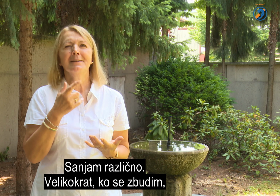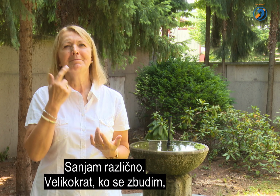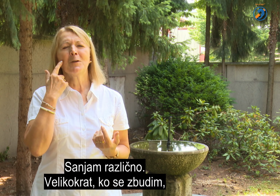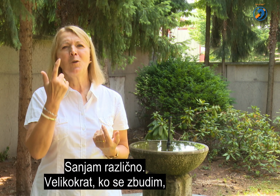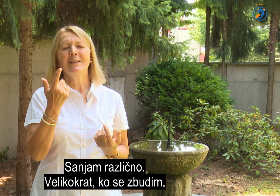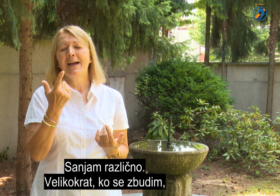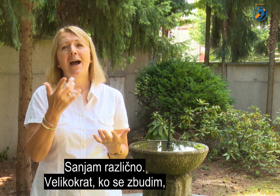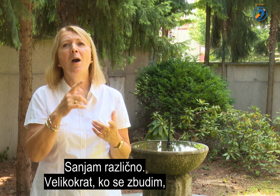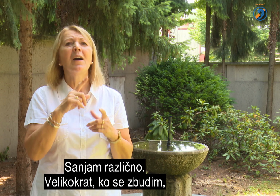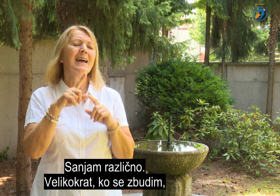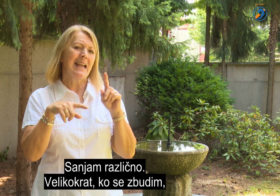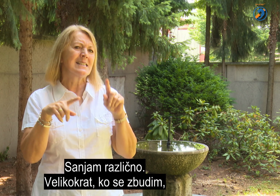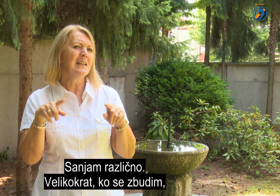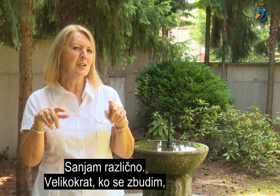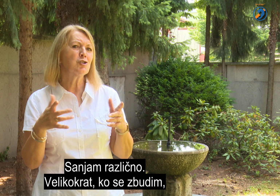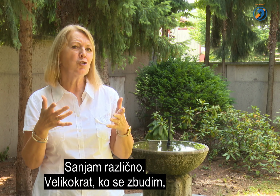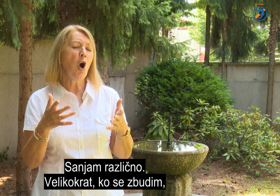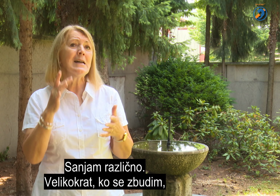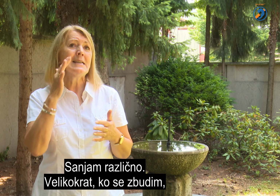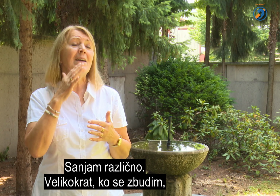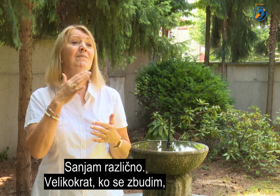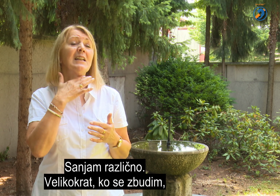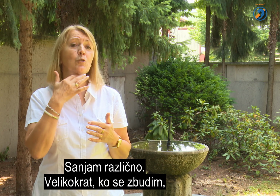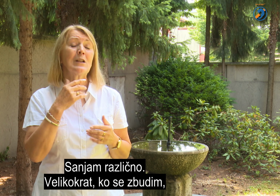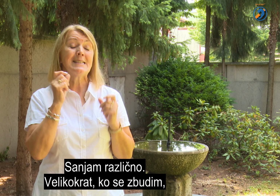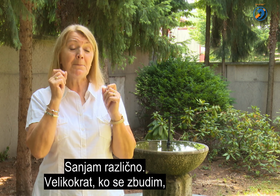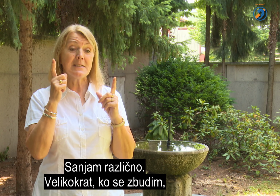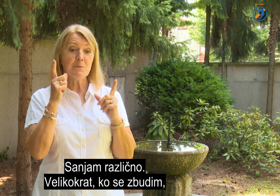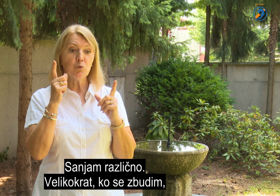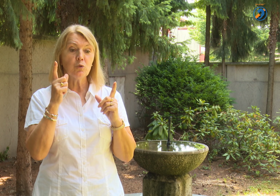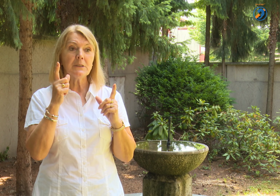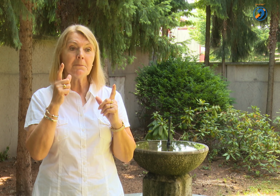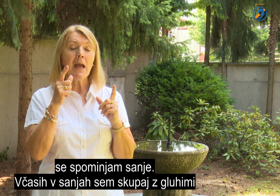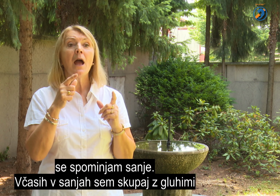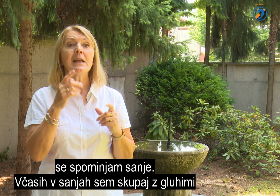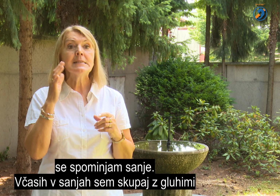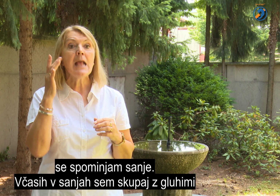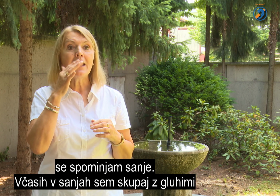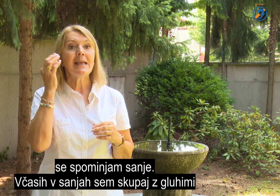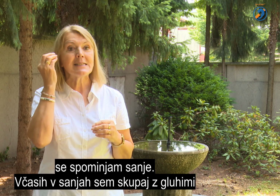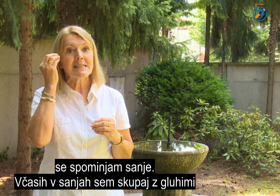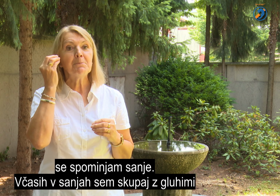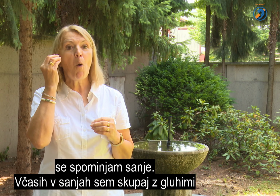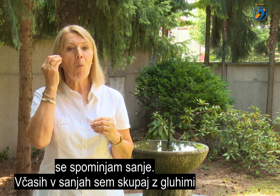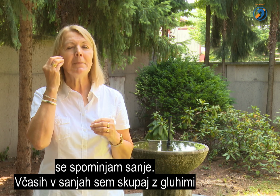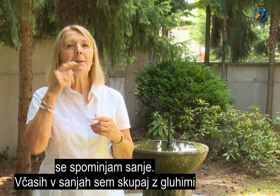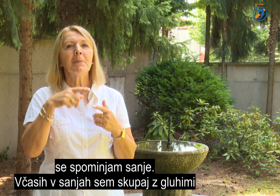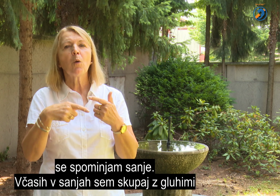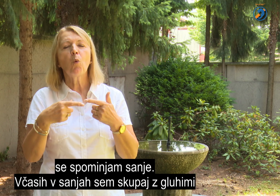Sanjam različno. Velikokrat, ko se zbudim, se spominjam sanj.